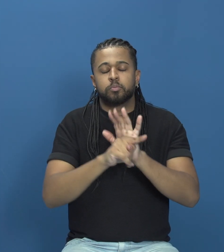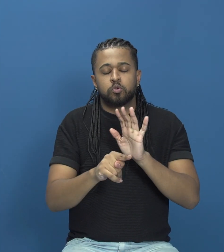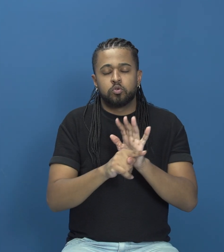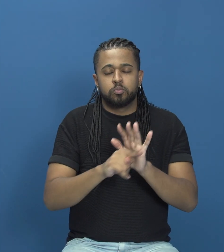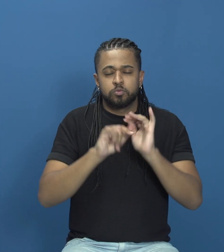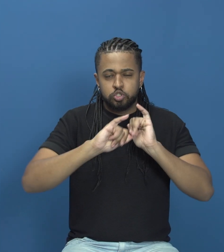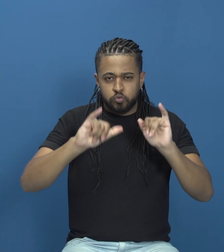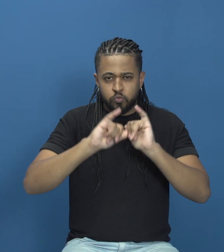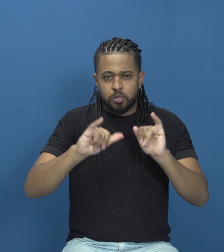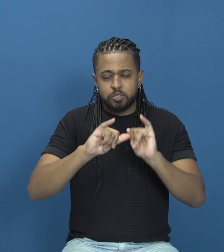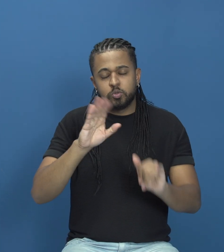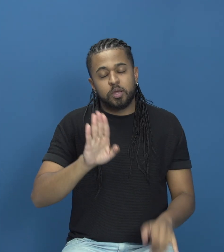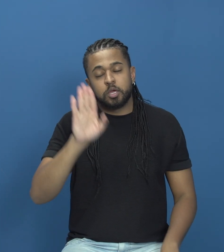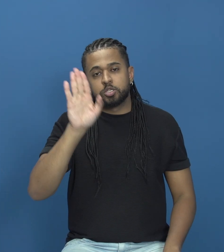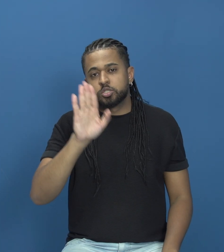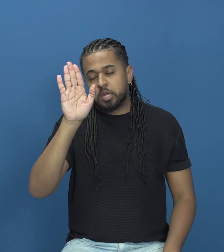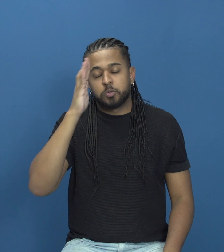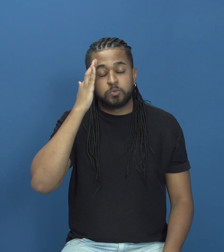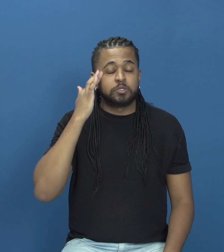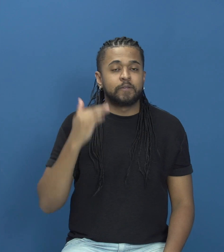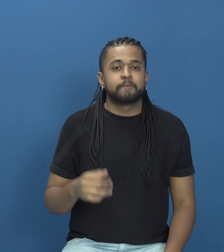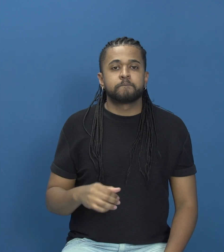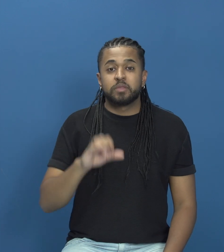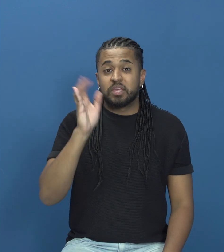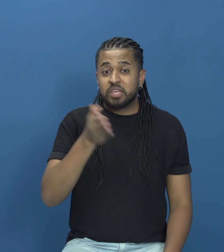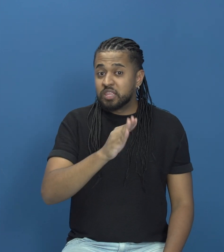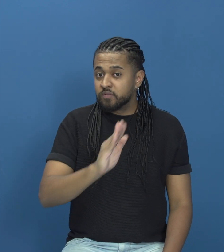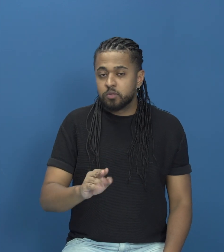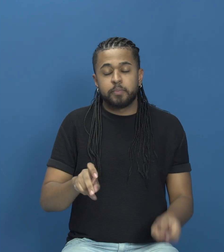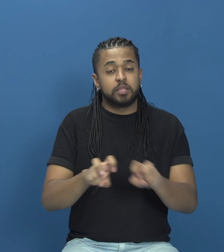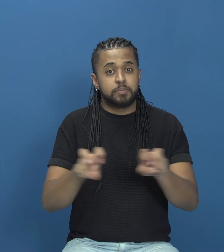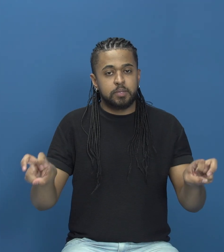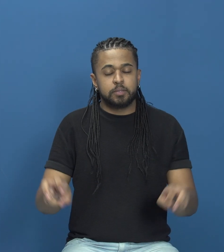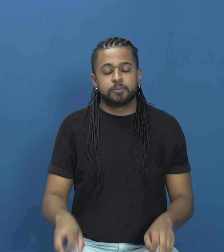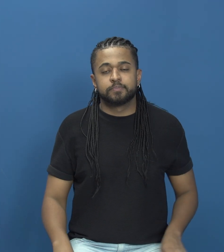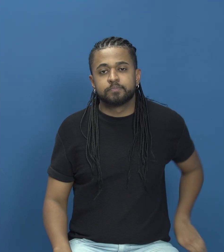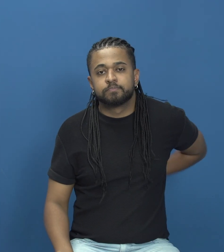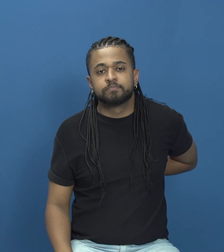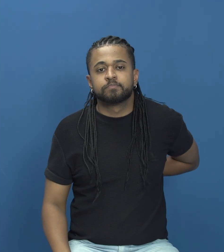da divulgação dos candidatos das candidatas indeferidos pelas bancas.